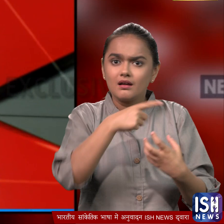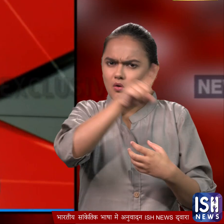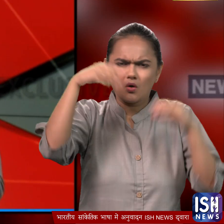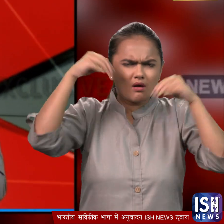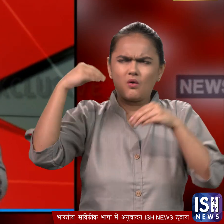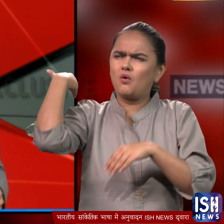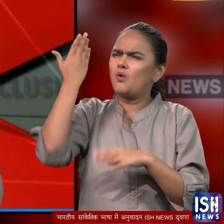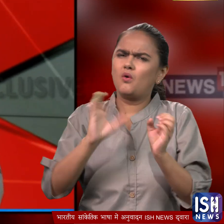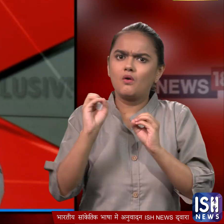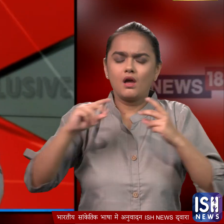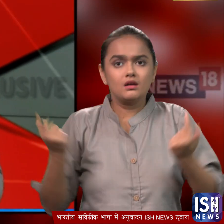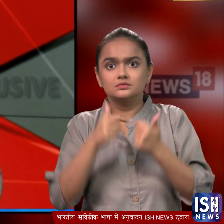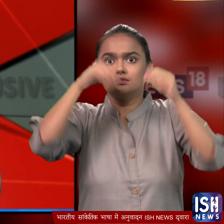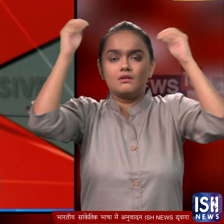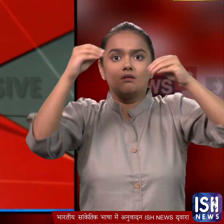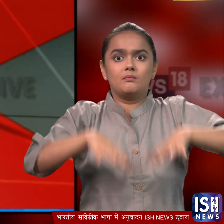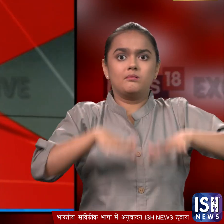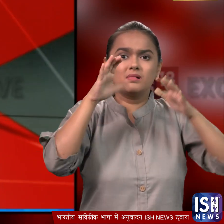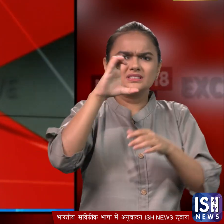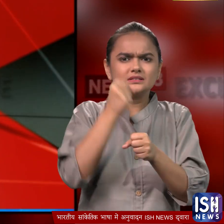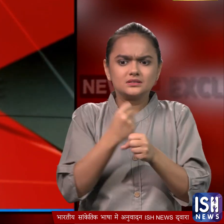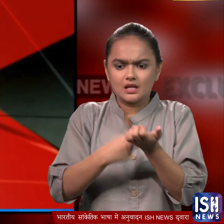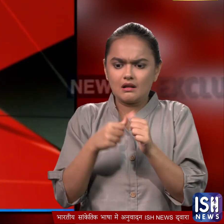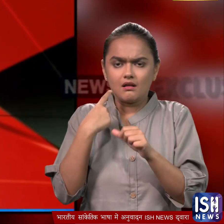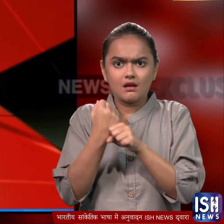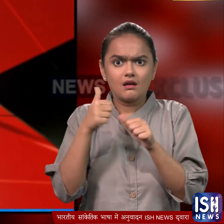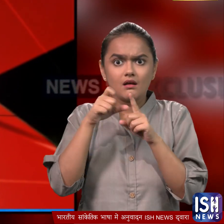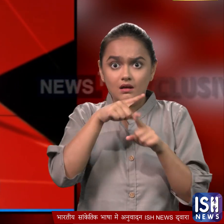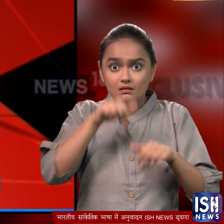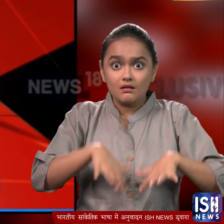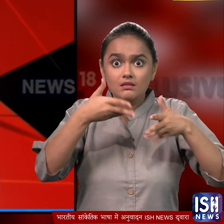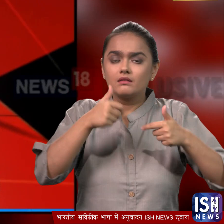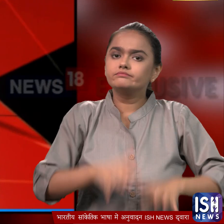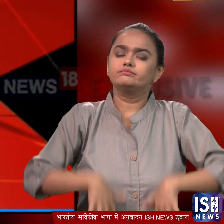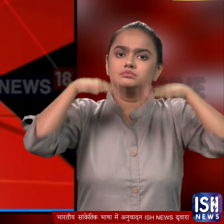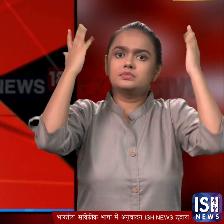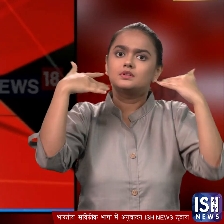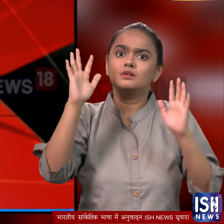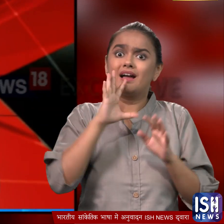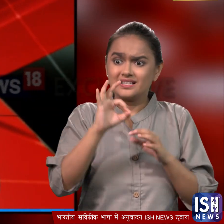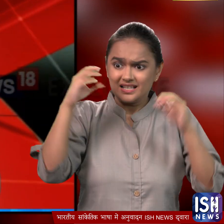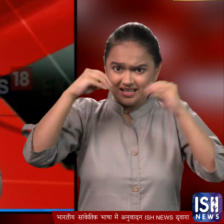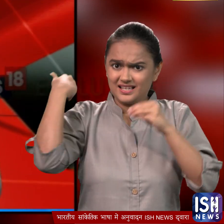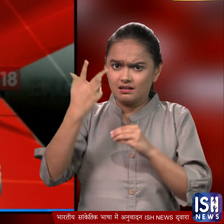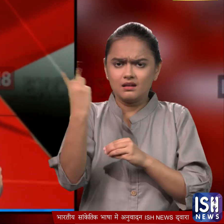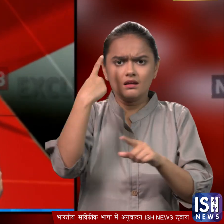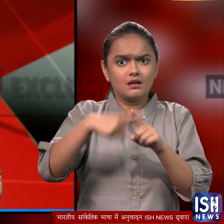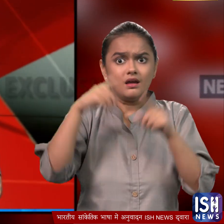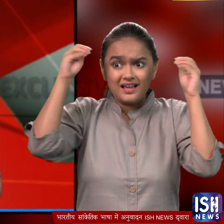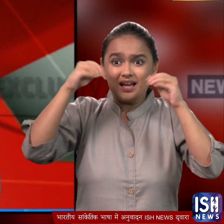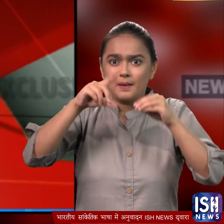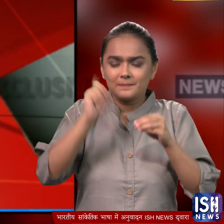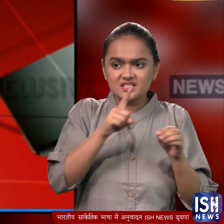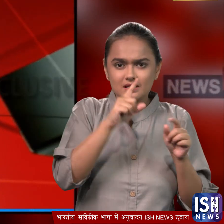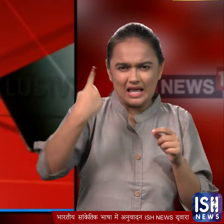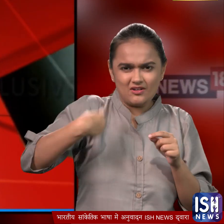रहे इलाकों में भी अचानक बाढ़ आने लगी है, जिसकी मिसाल छत्तीसगढ़ के रायगढ़ में दिखी, जहां इस हफ्ते इतना पानी बरसा कि बाढ़ आ गई, जबकि मानसून के 2.5 महीनों